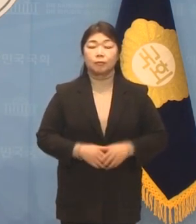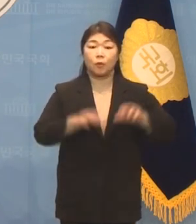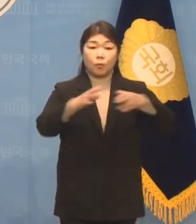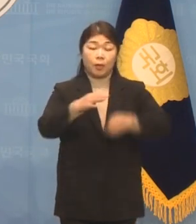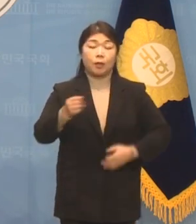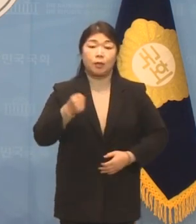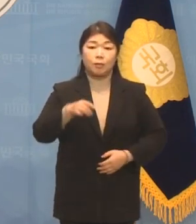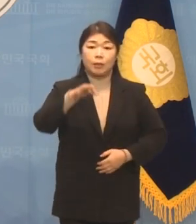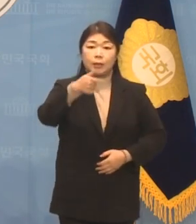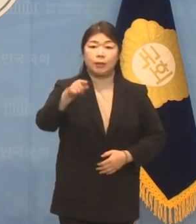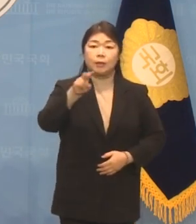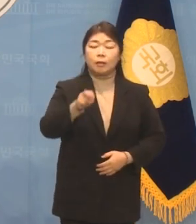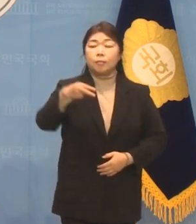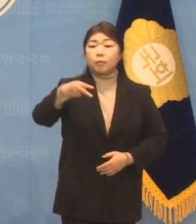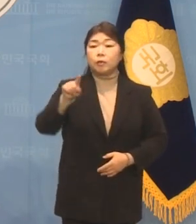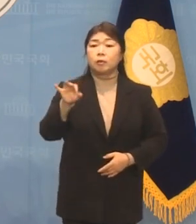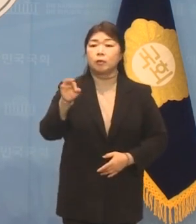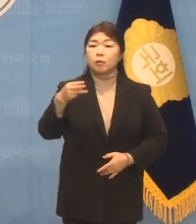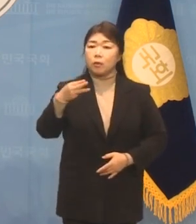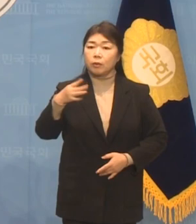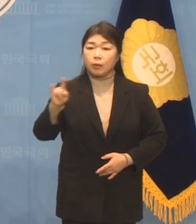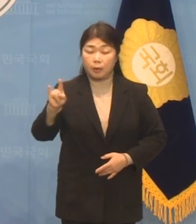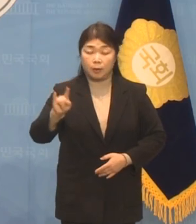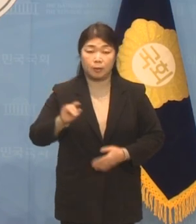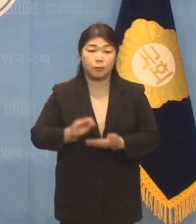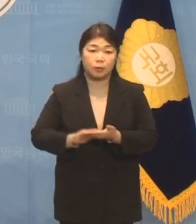국민의힘 김성태입니다.